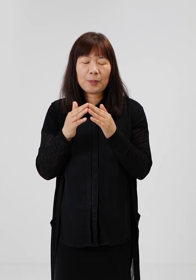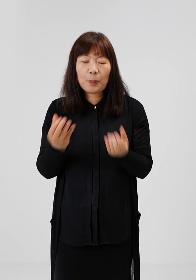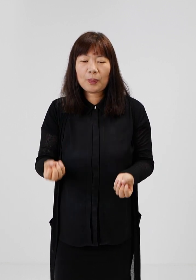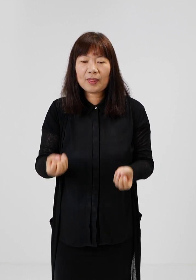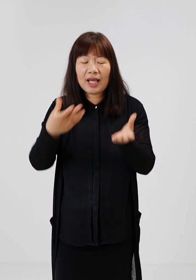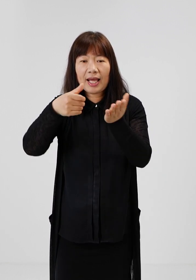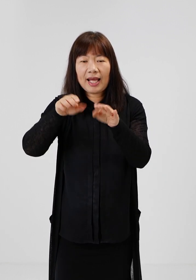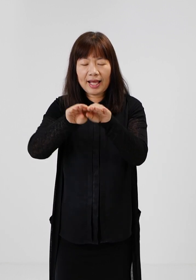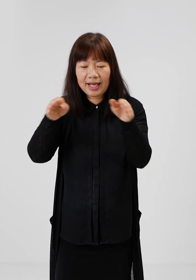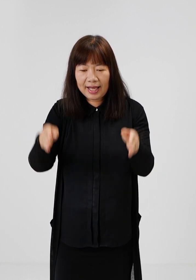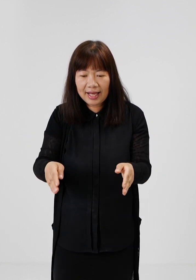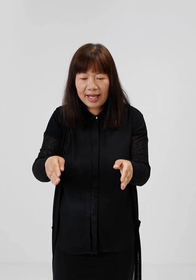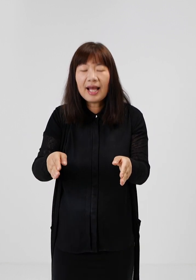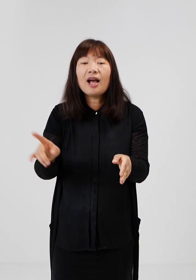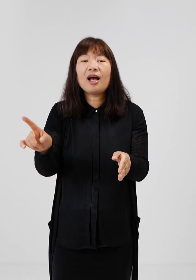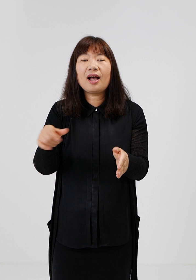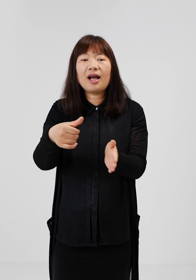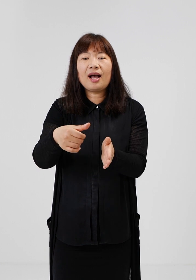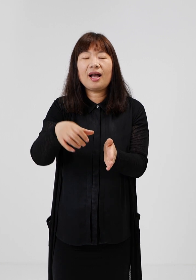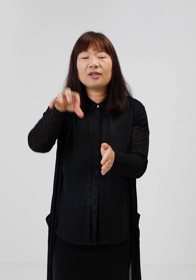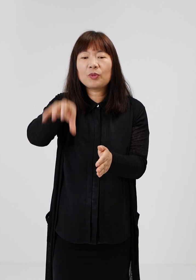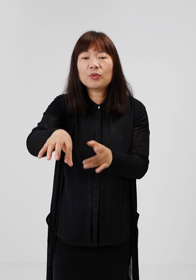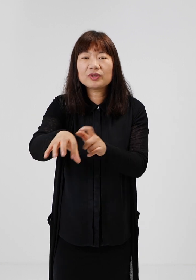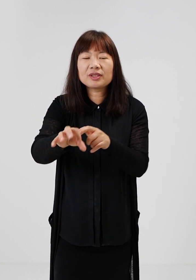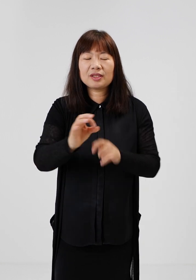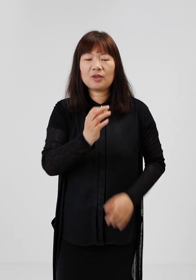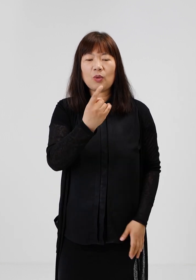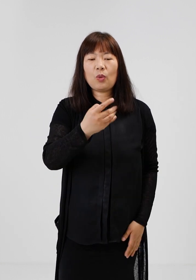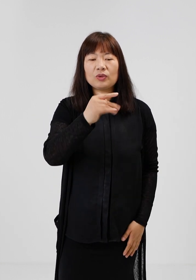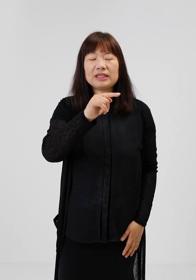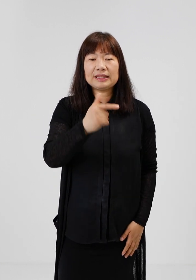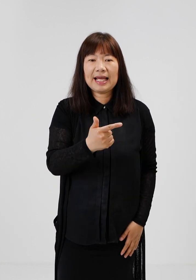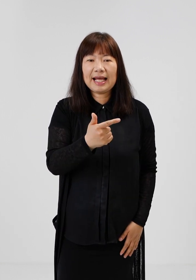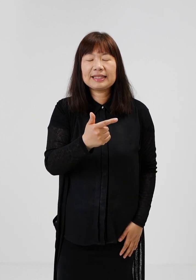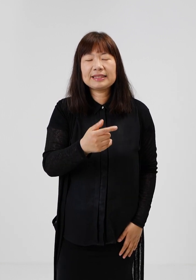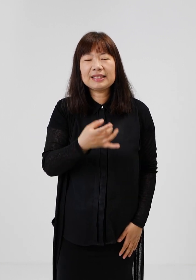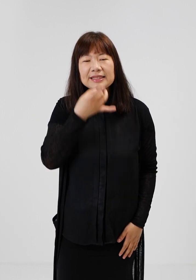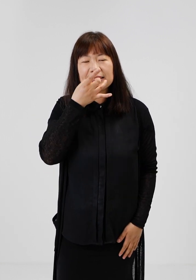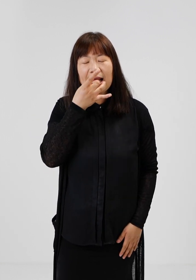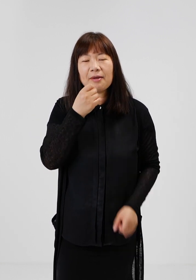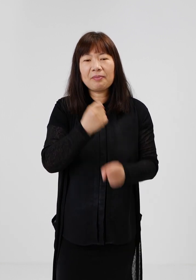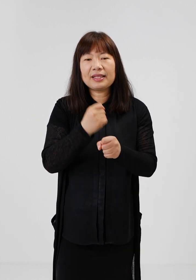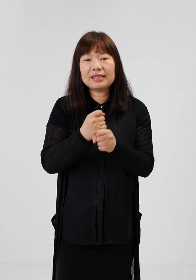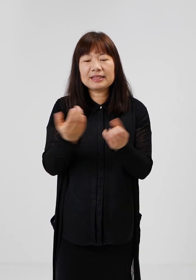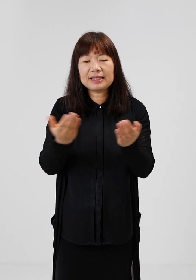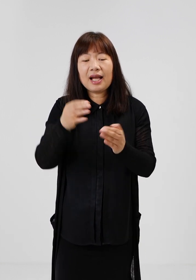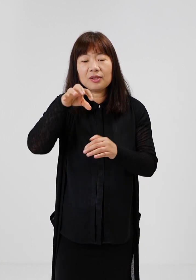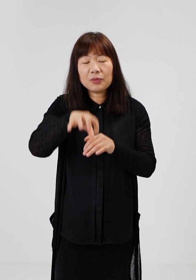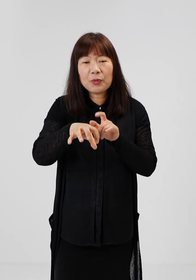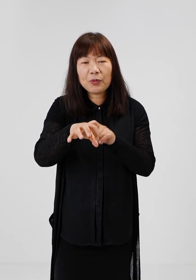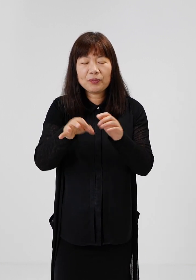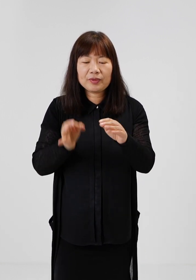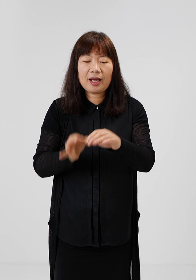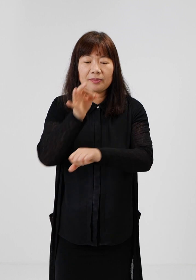제단이 오르난의 타작마당으로부터 값을 지불하고 산 그